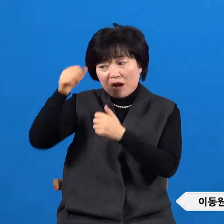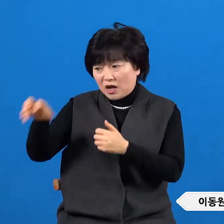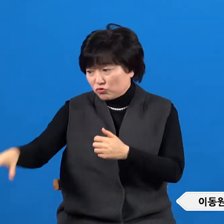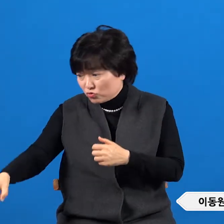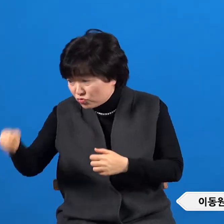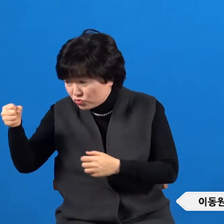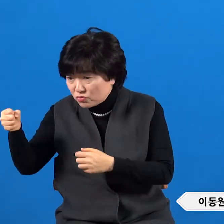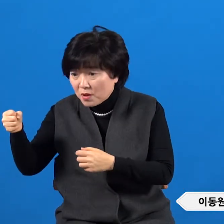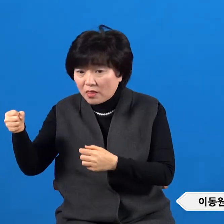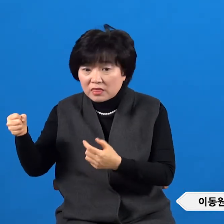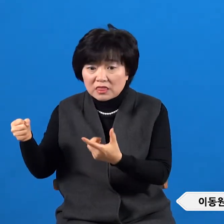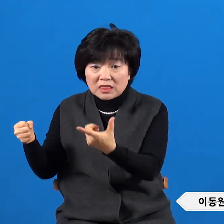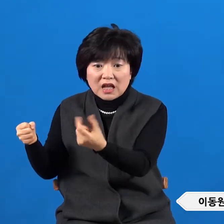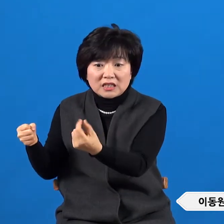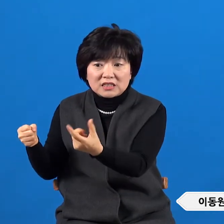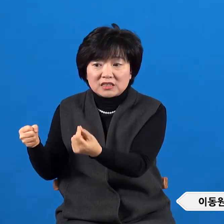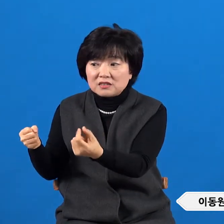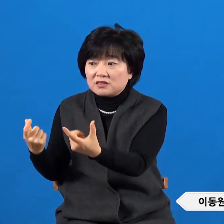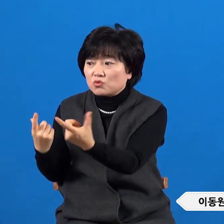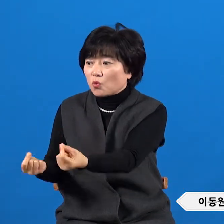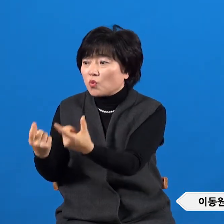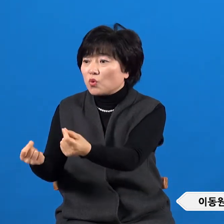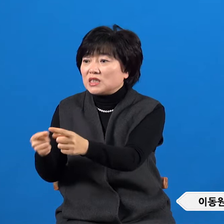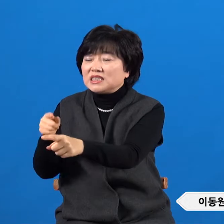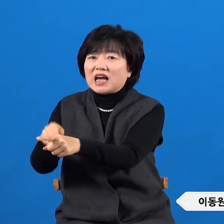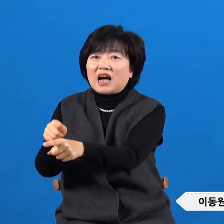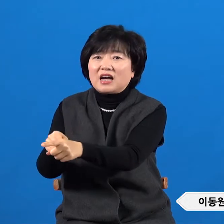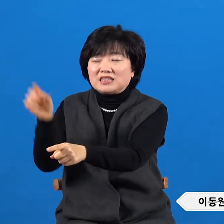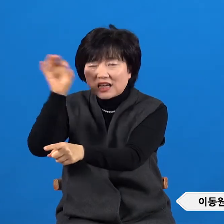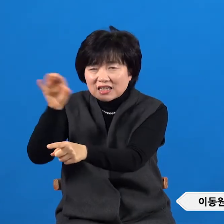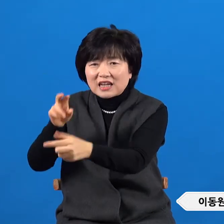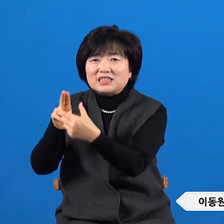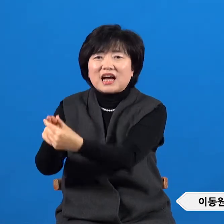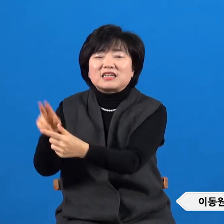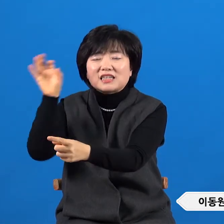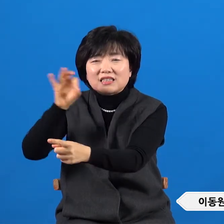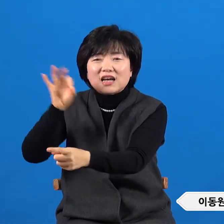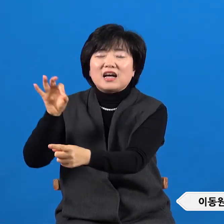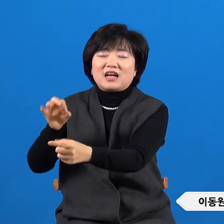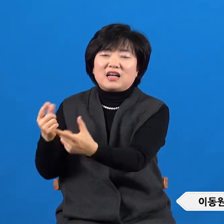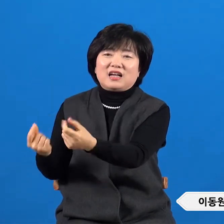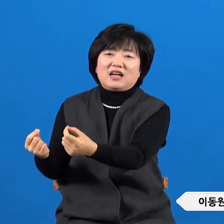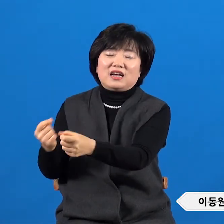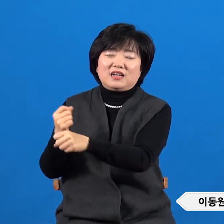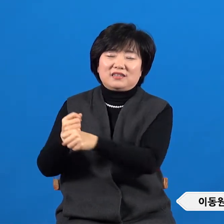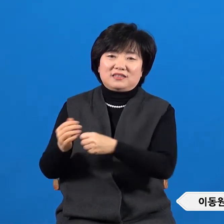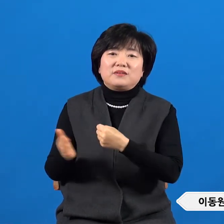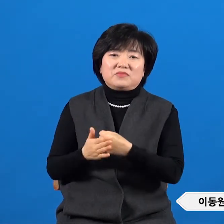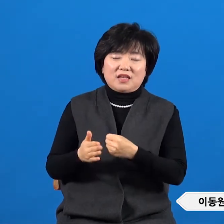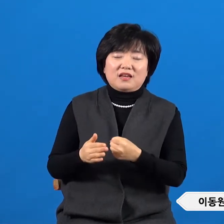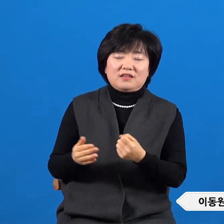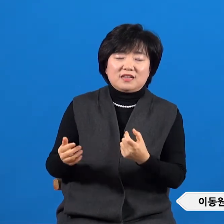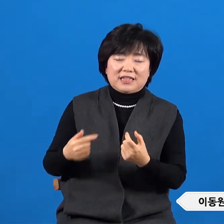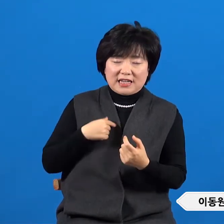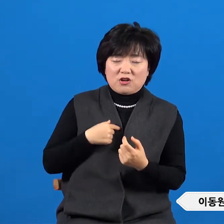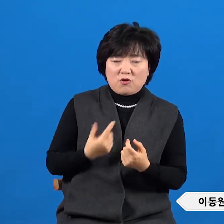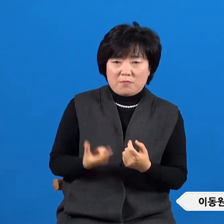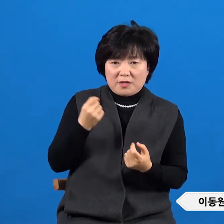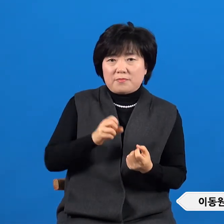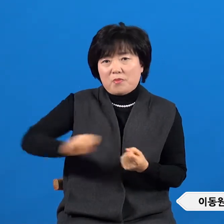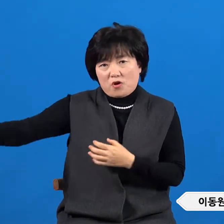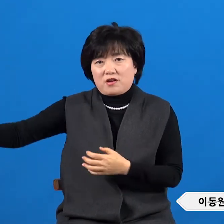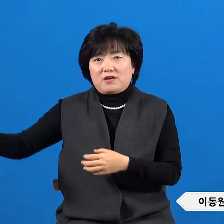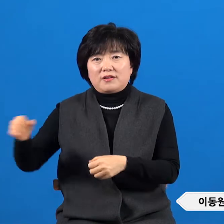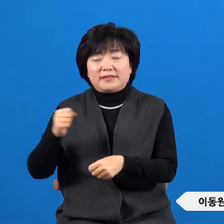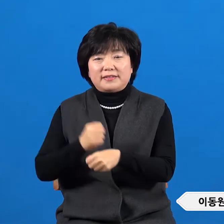누군가가 가져다 쓰려면 짝이 있어야 하지 않겠느냐 라고 대답을 했다고 합니다.